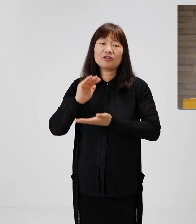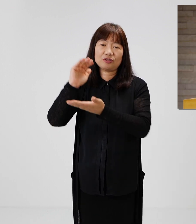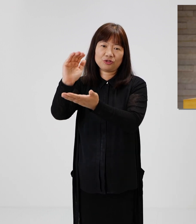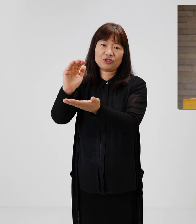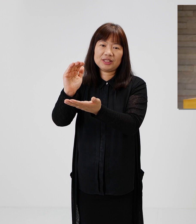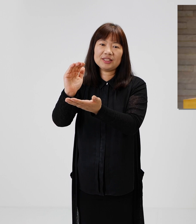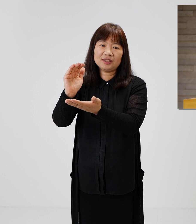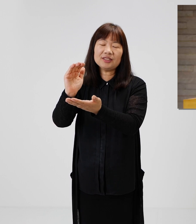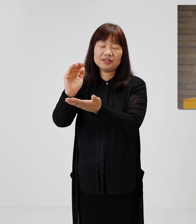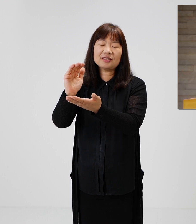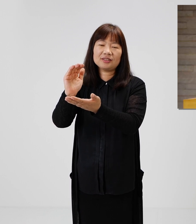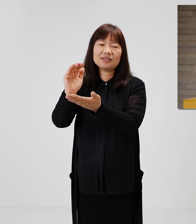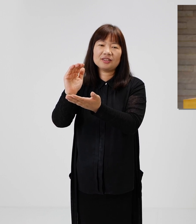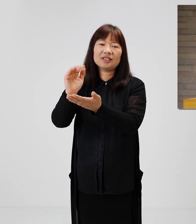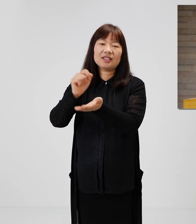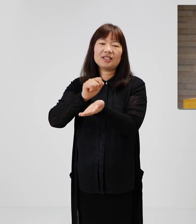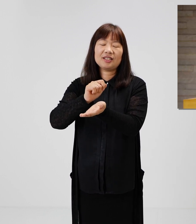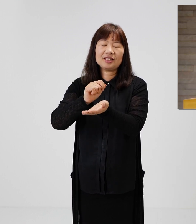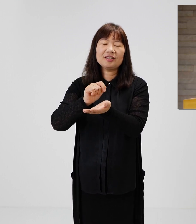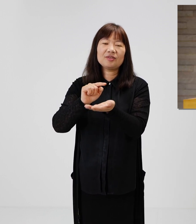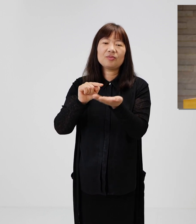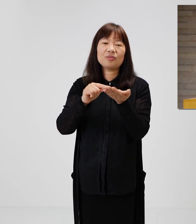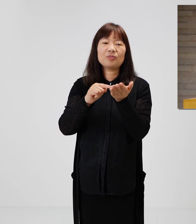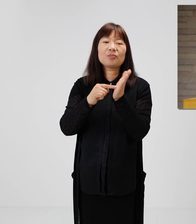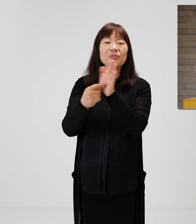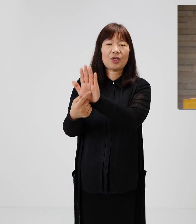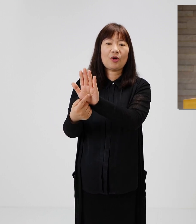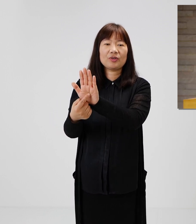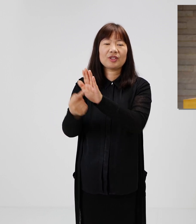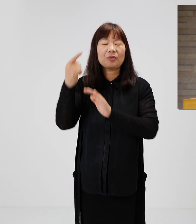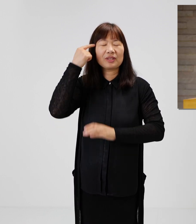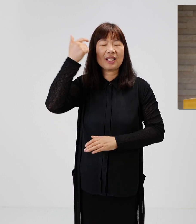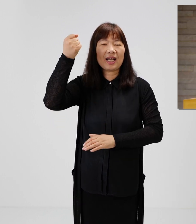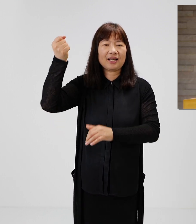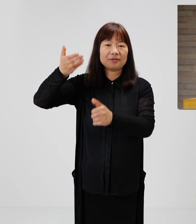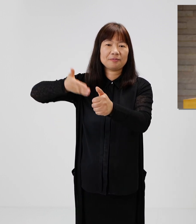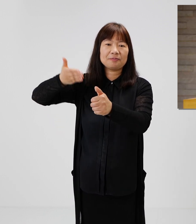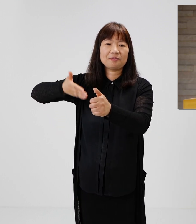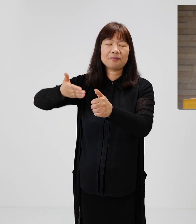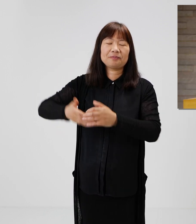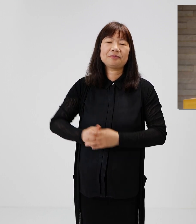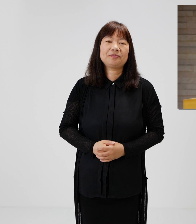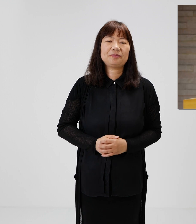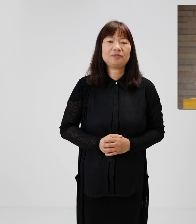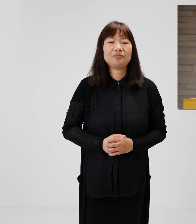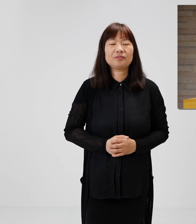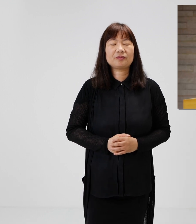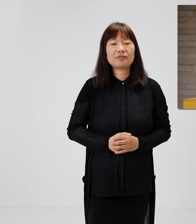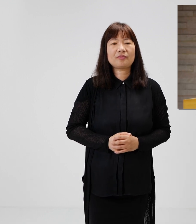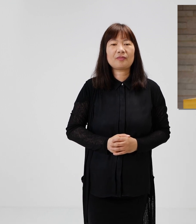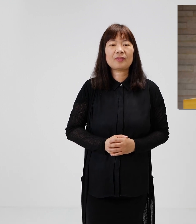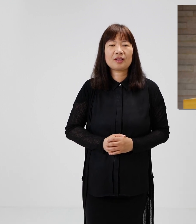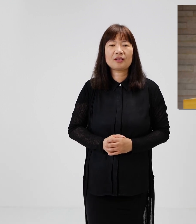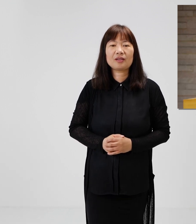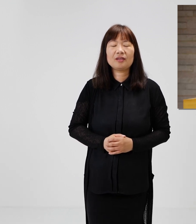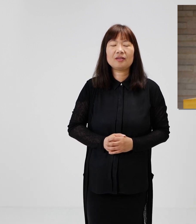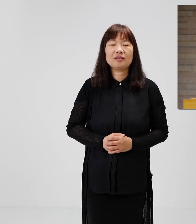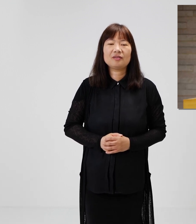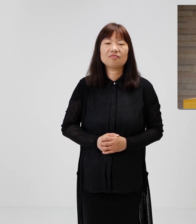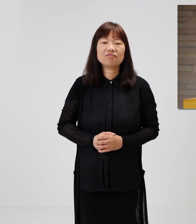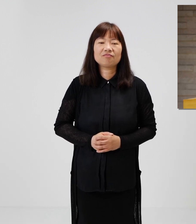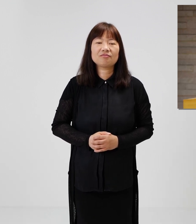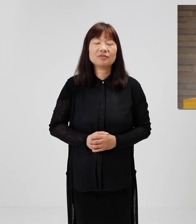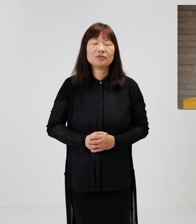의도적 배열이다, 의미적 배열이다 이렇게 보시면 되는데 뭐 그거는 참고로 그냥